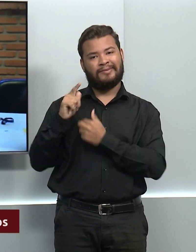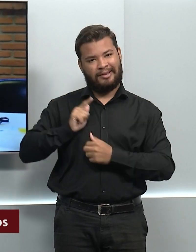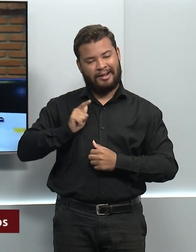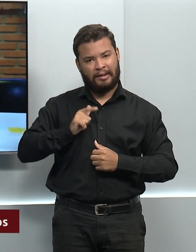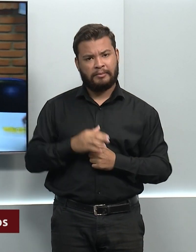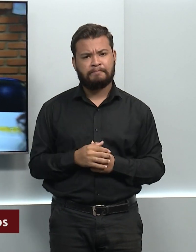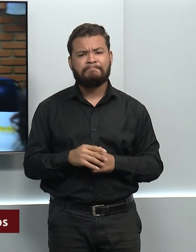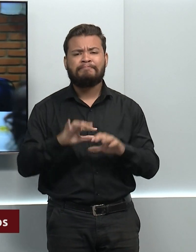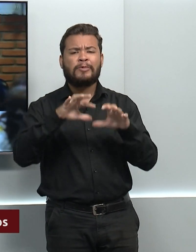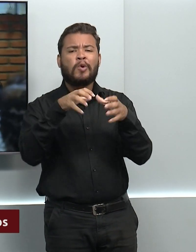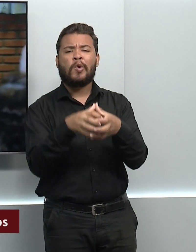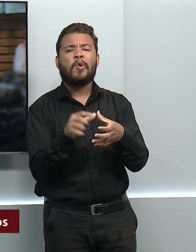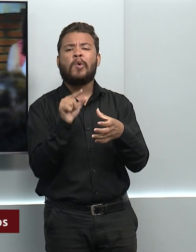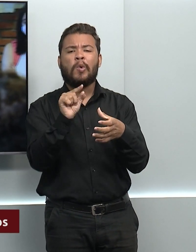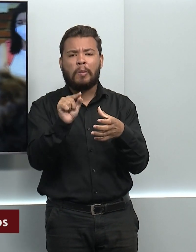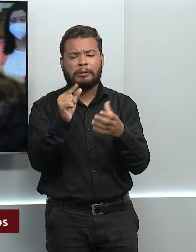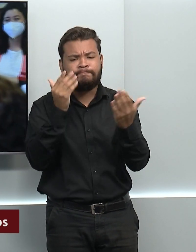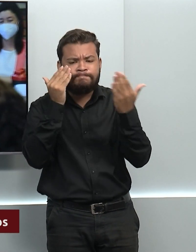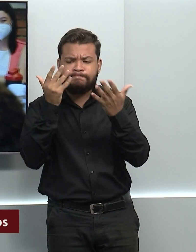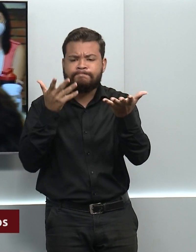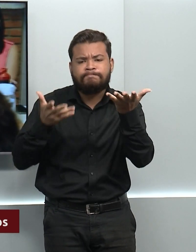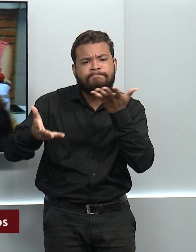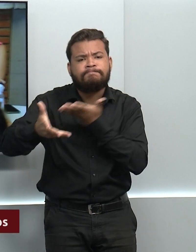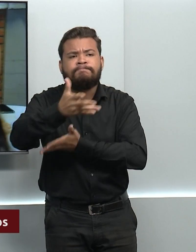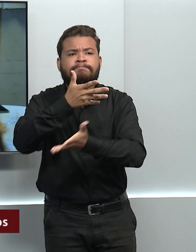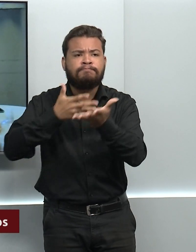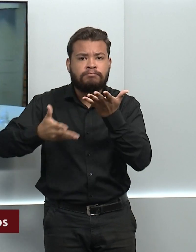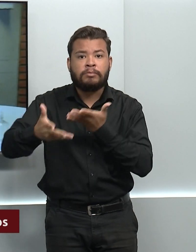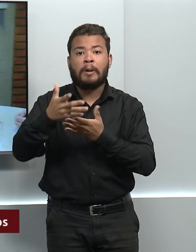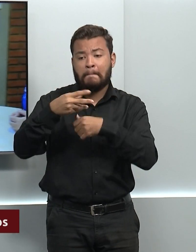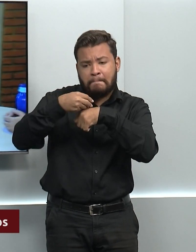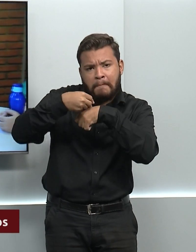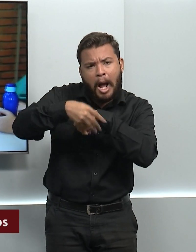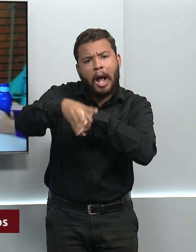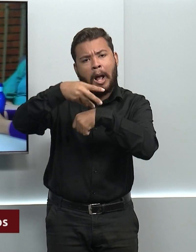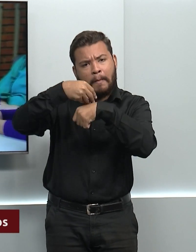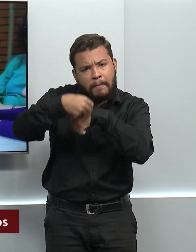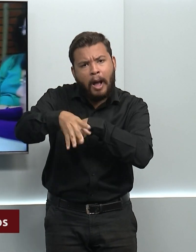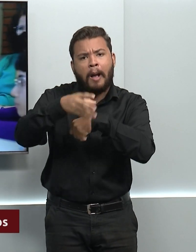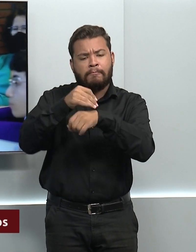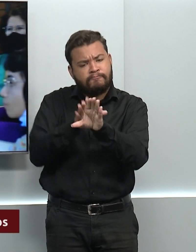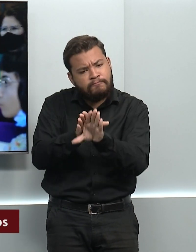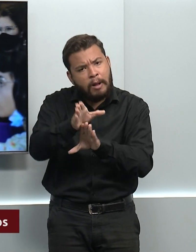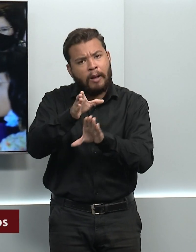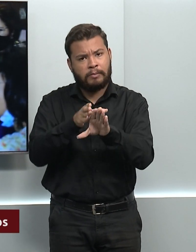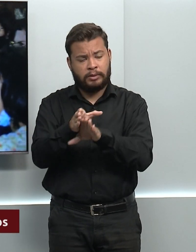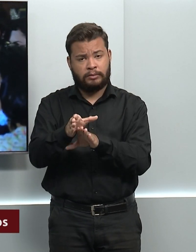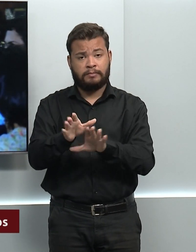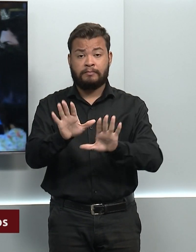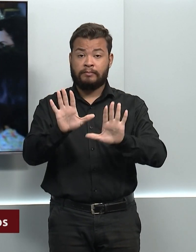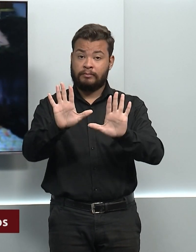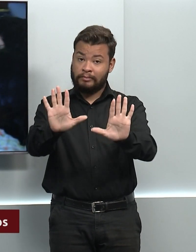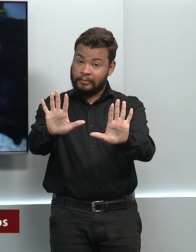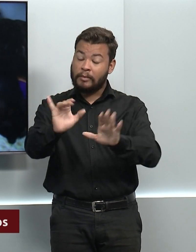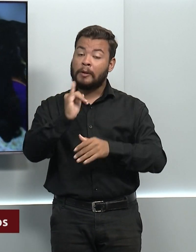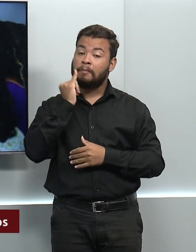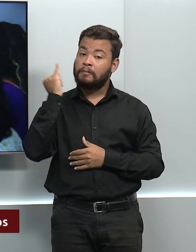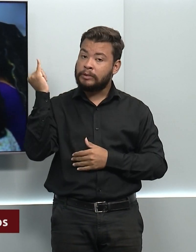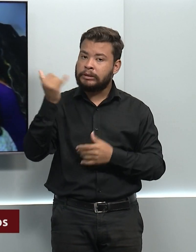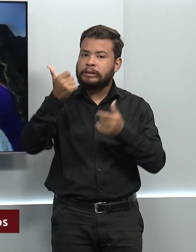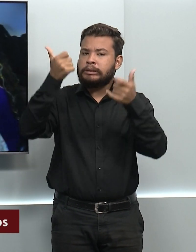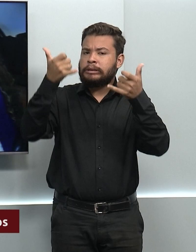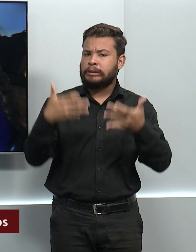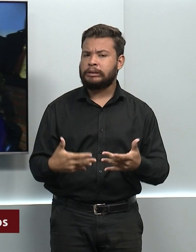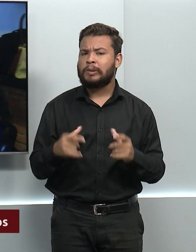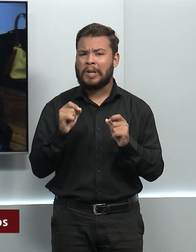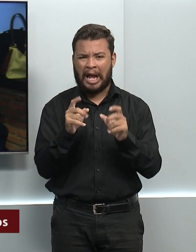grupo psicoeducativo de orientação, mas eu acho muito importante ressaltar que não se trata de uma